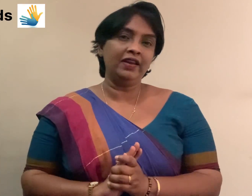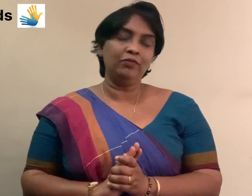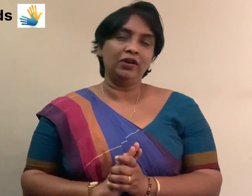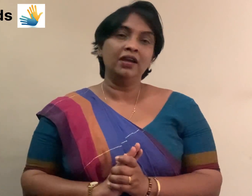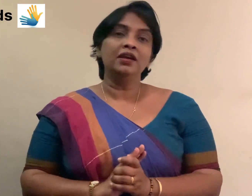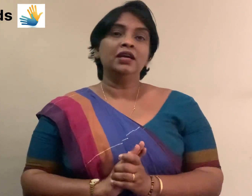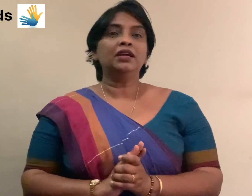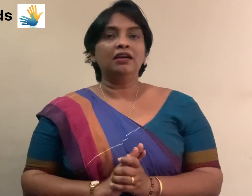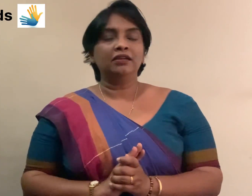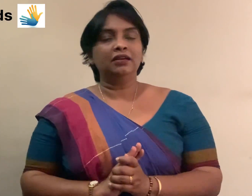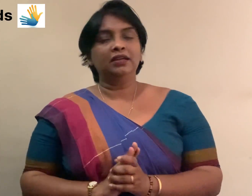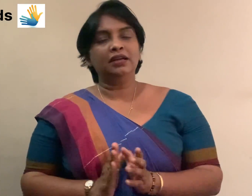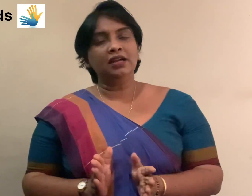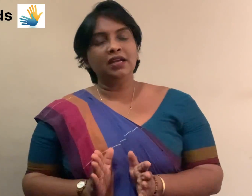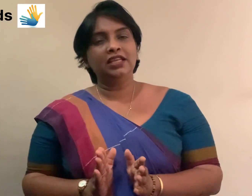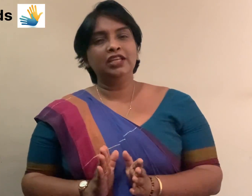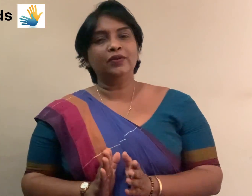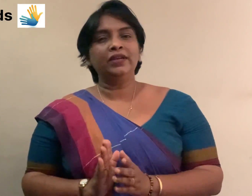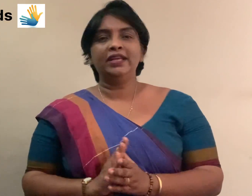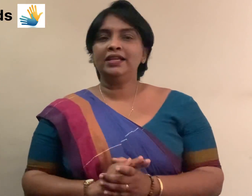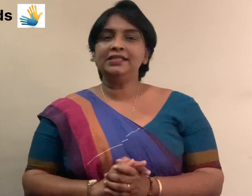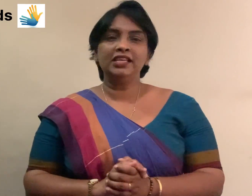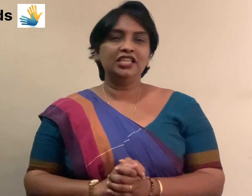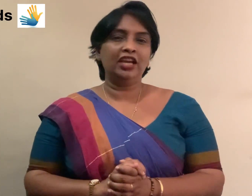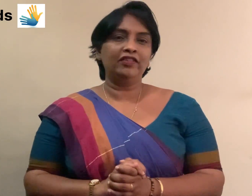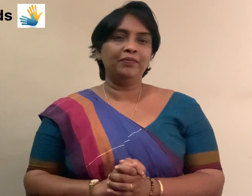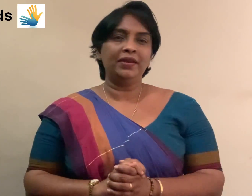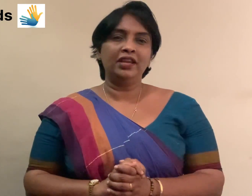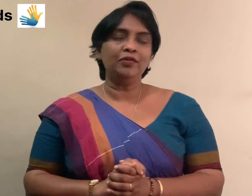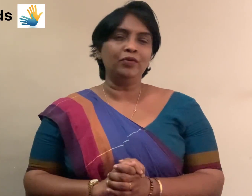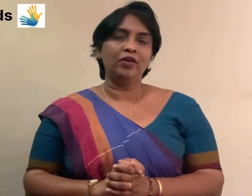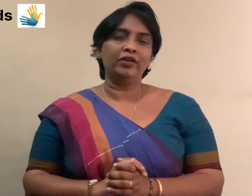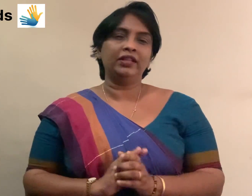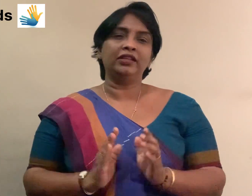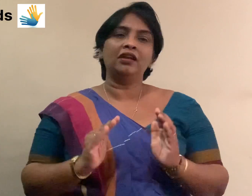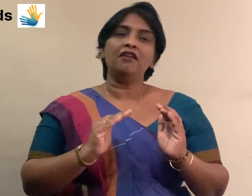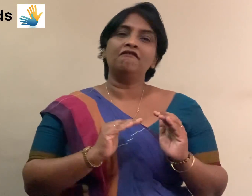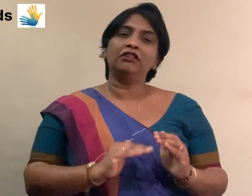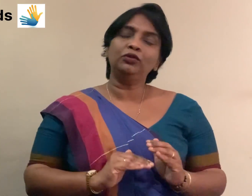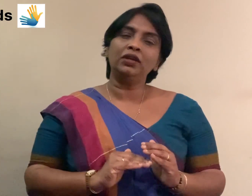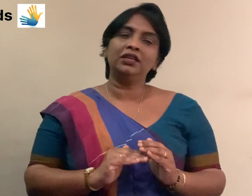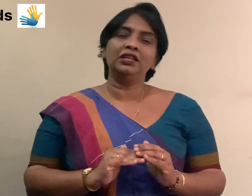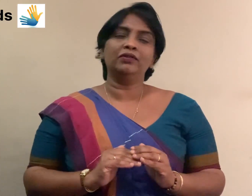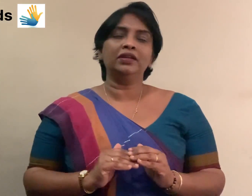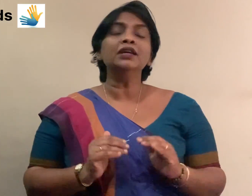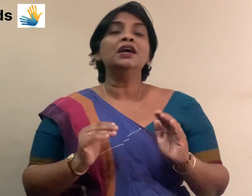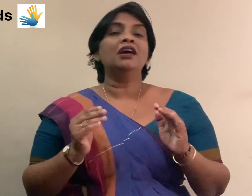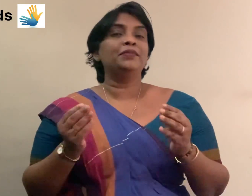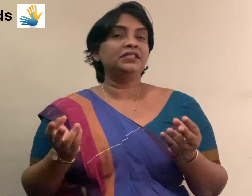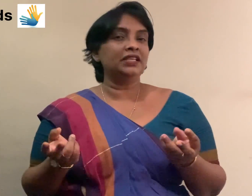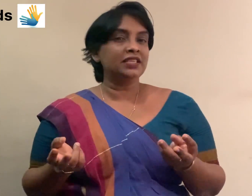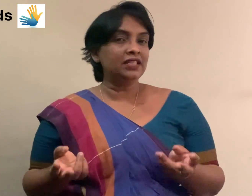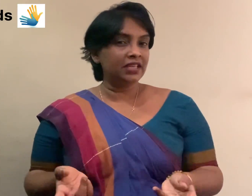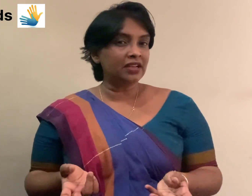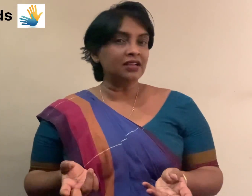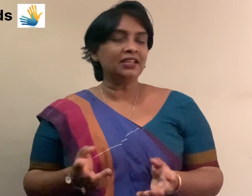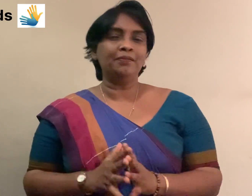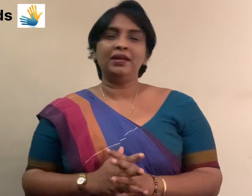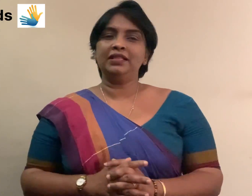ලැබුණා. ගඟක් කියනකොට ඒක එක සංඥාවෙන් පෙන්වන්න පුළුවන්. ගම් වතුරක් කියනකොට අපිට සංඥා දෙකක් සම්බන්ධ